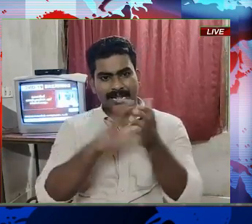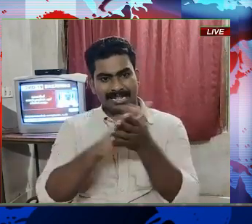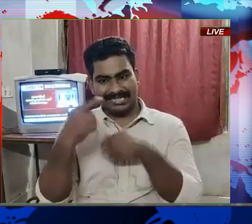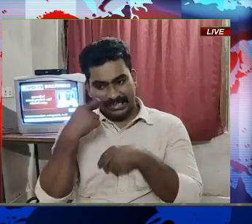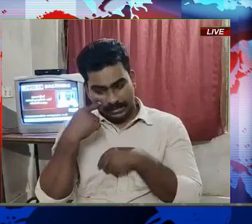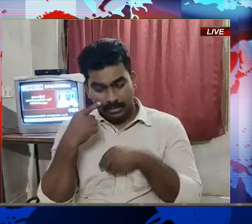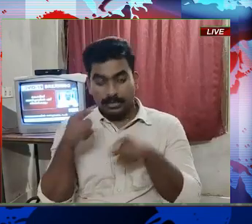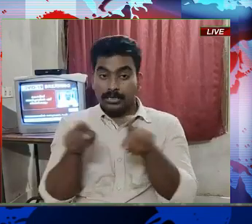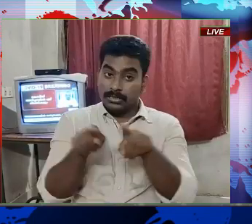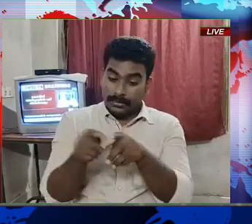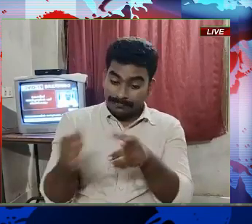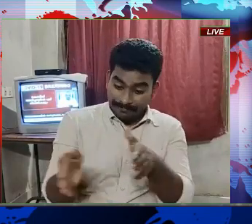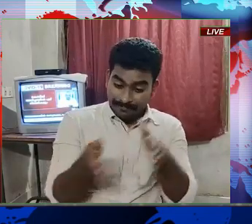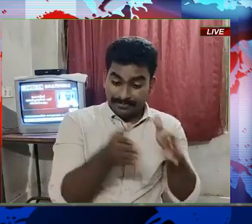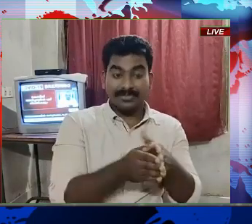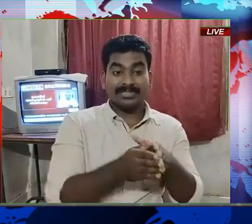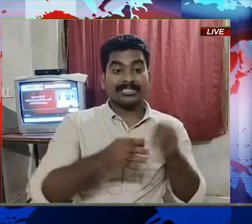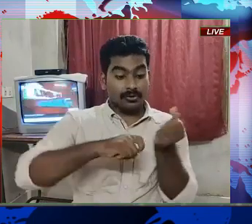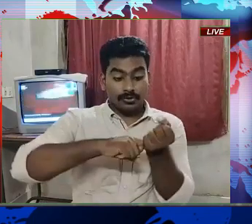അത്തരം വിളകൾ എടുക്കാനും